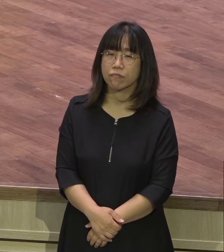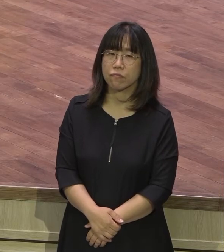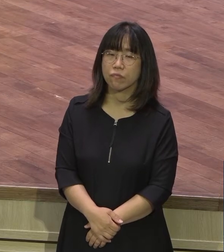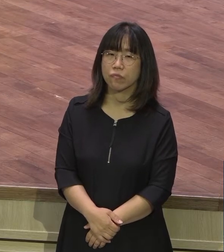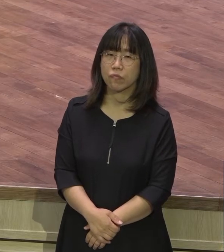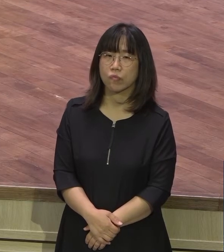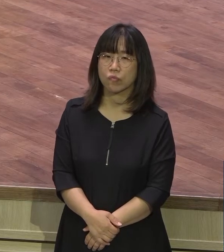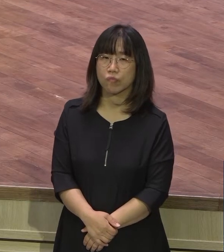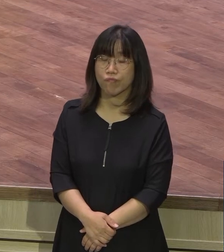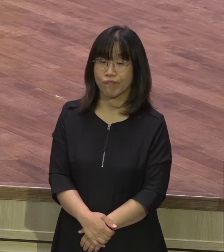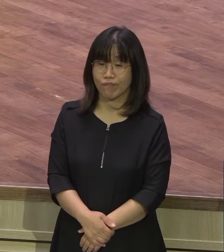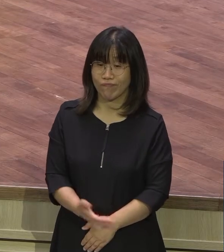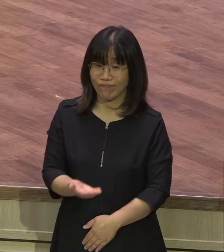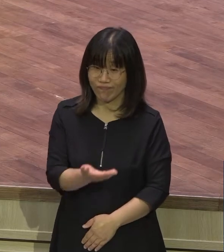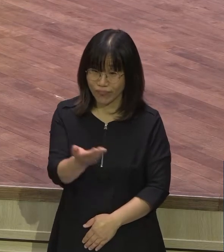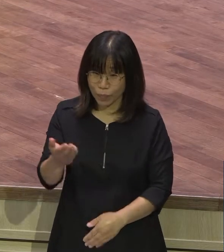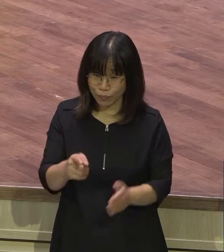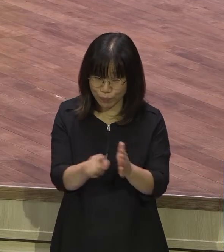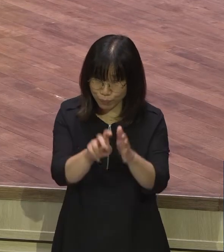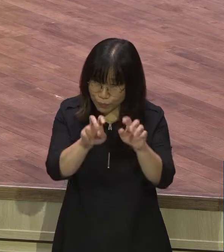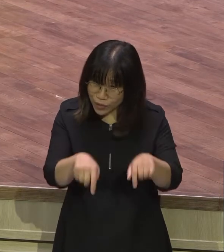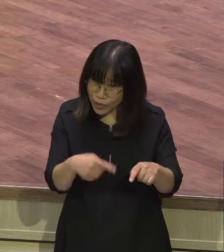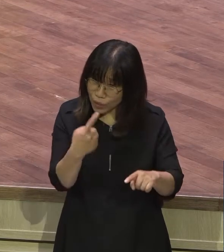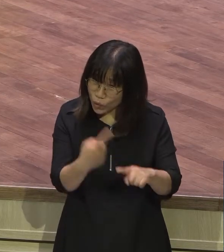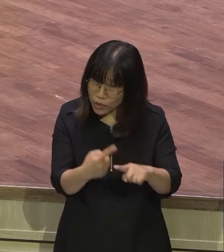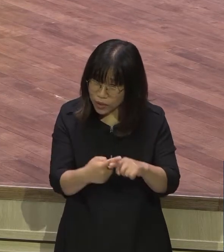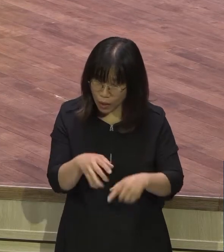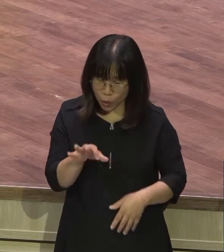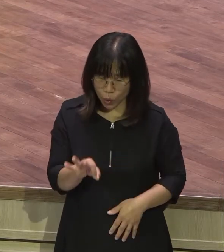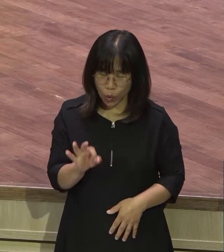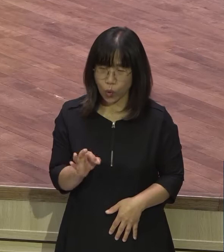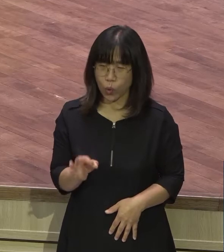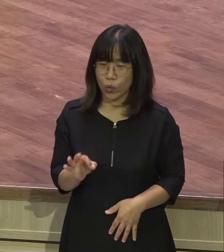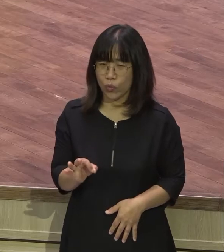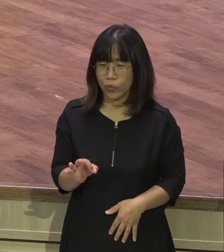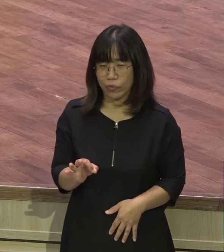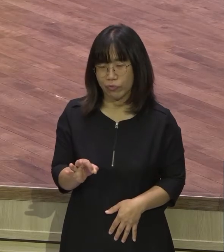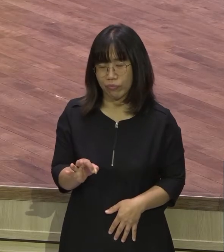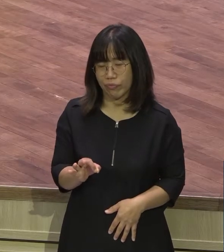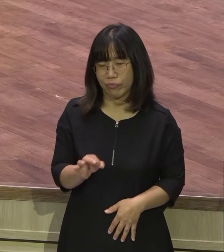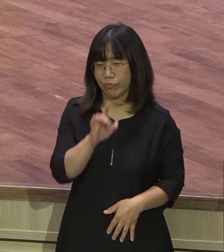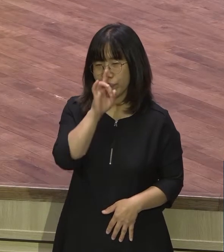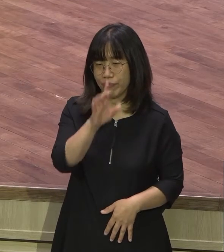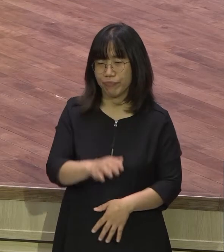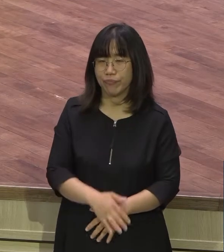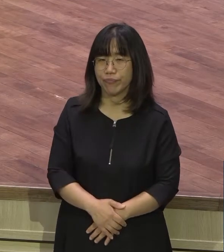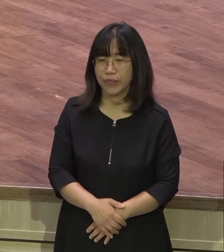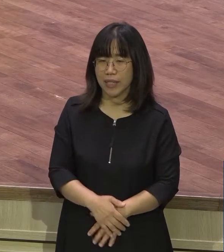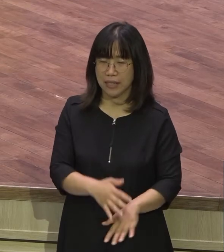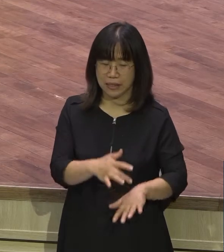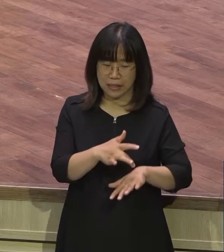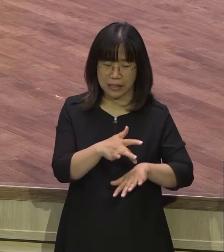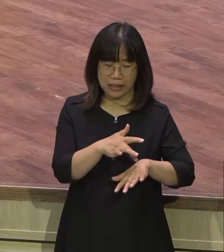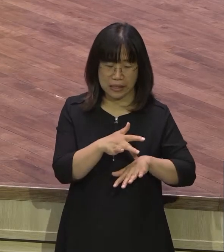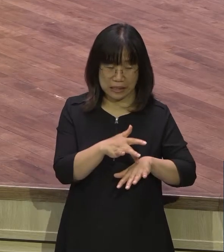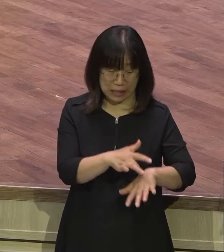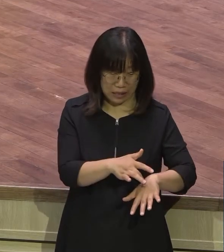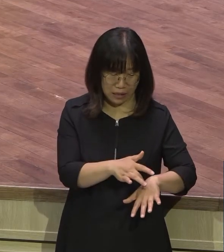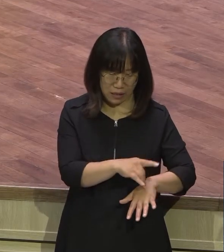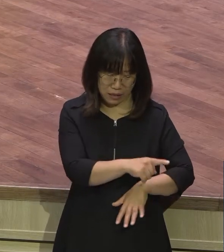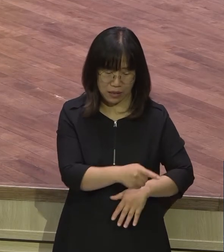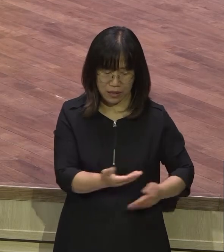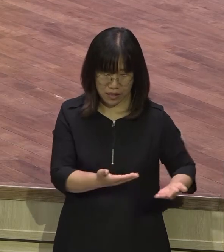우리가 불신자까지 살아야 되겠어요 맨날 돈 돈 돈 그거 때문에 그래야 되겠냐고 사단이 하는 이 가라지를